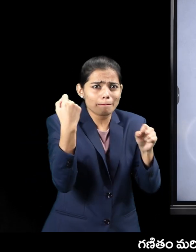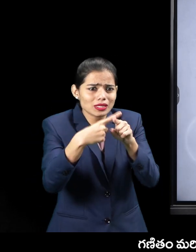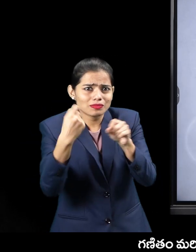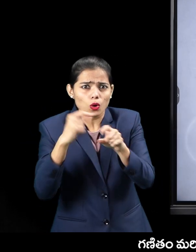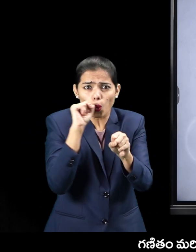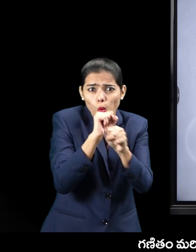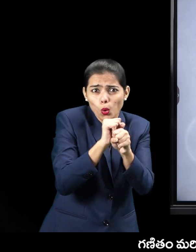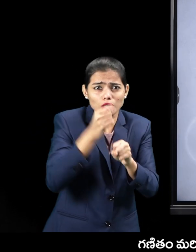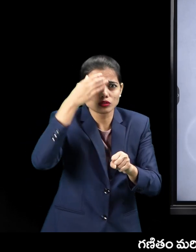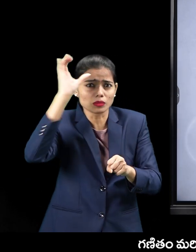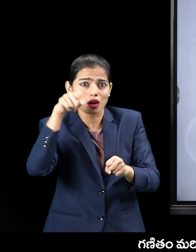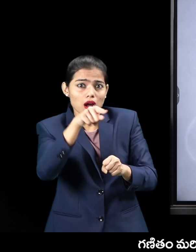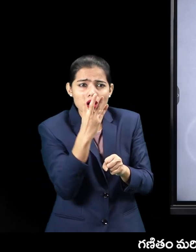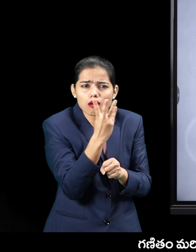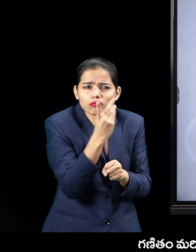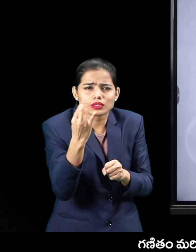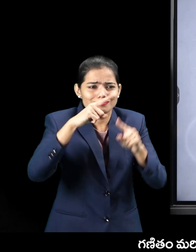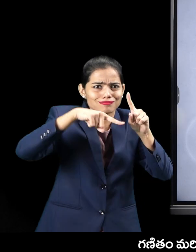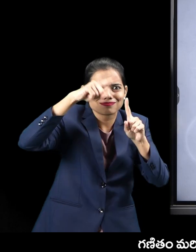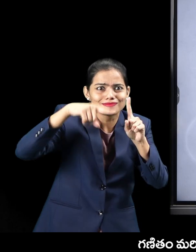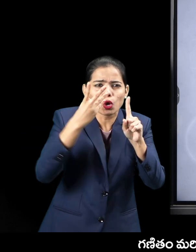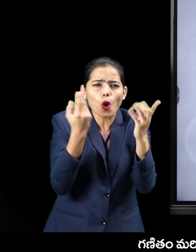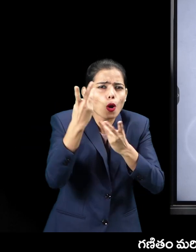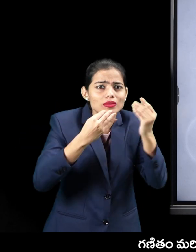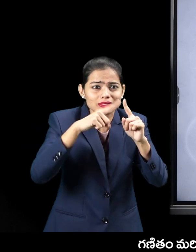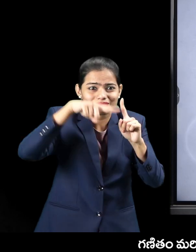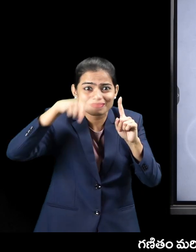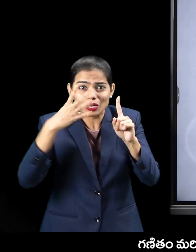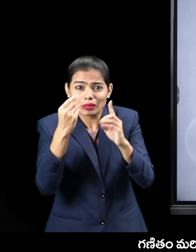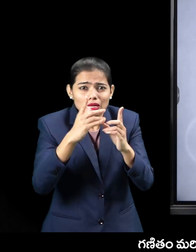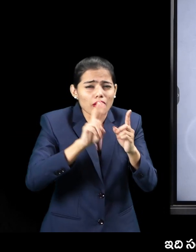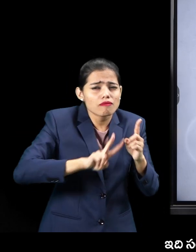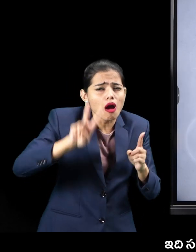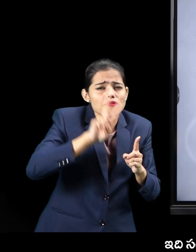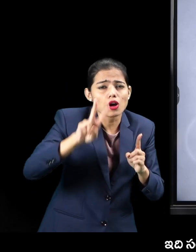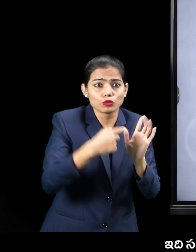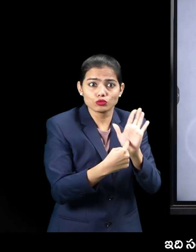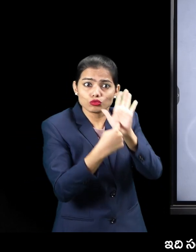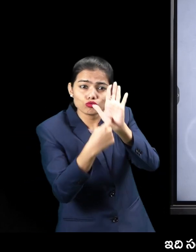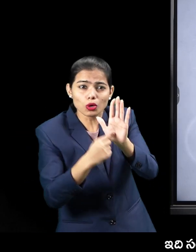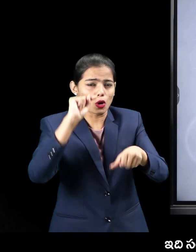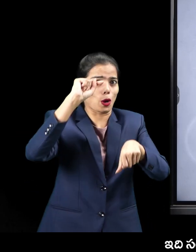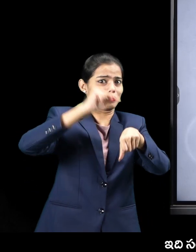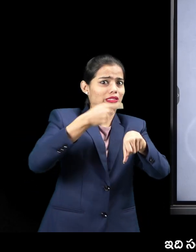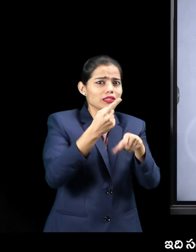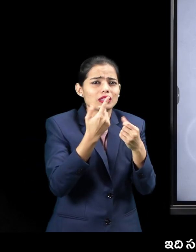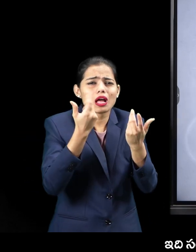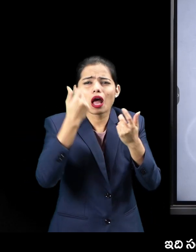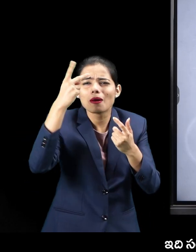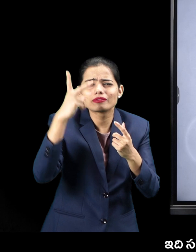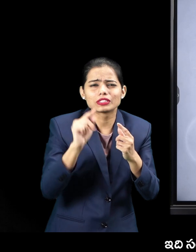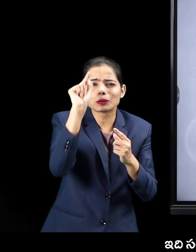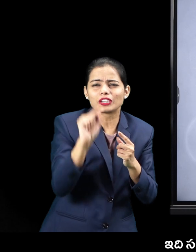గణితం మరియు గణాంకాలలో సంభావ్యత అనేది ఒక ప్రాథమిక భావన. ఇది సంఘటన జరిగే అవకాశాన్ని